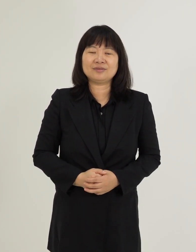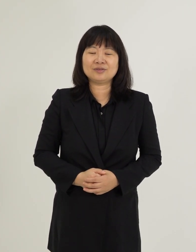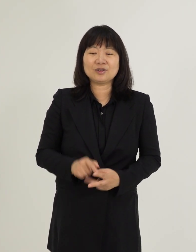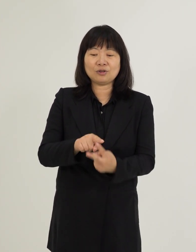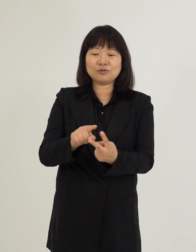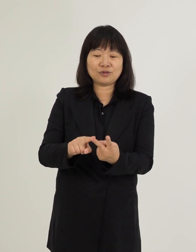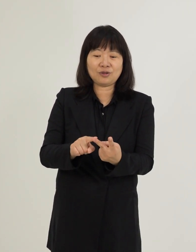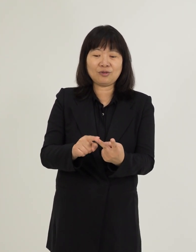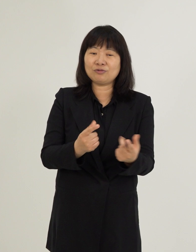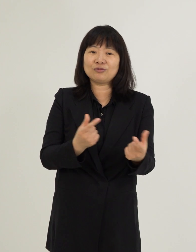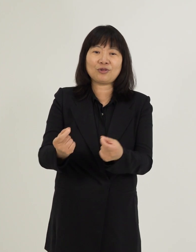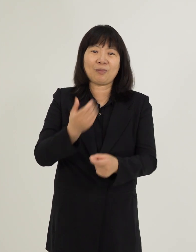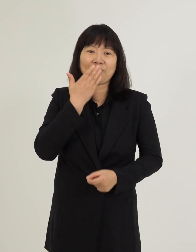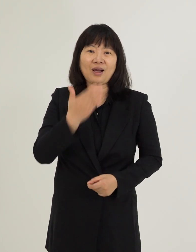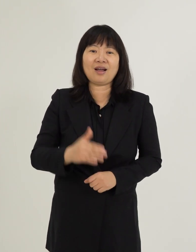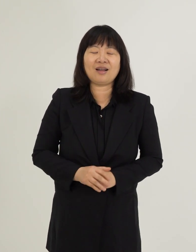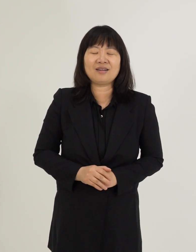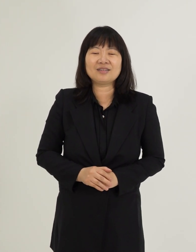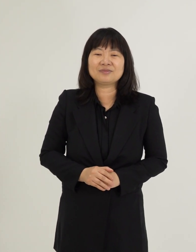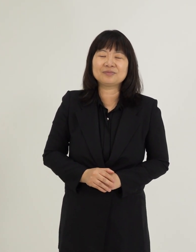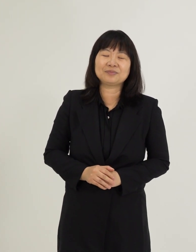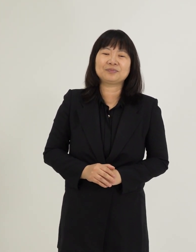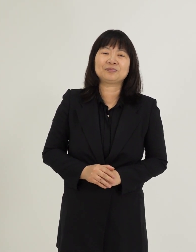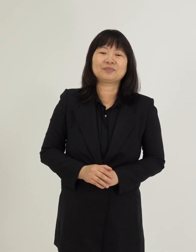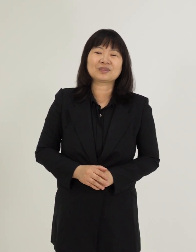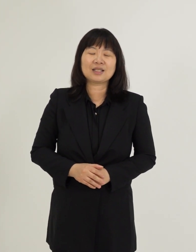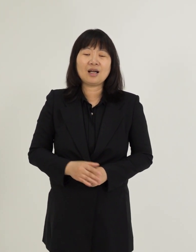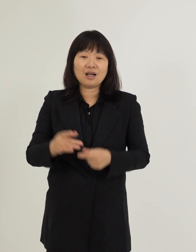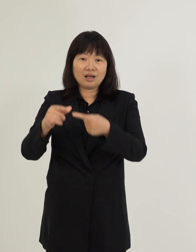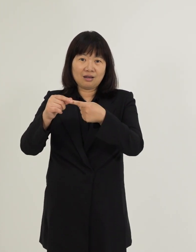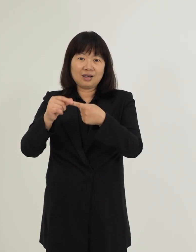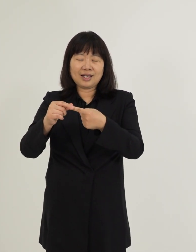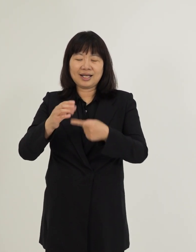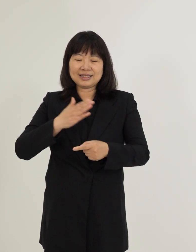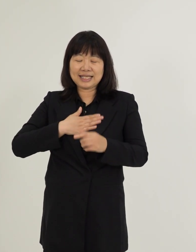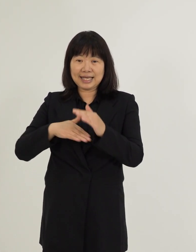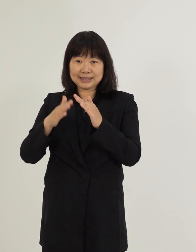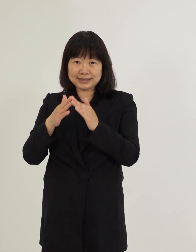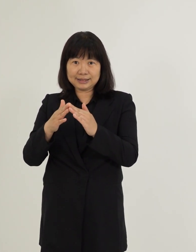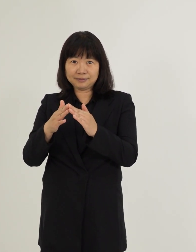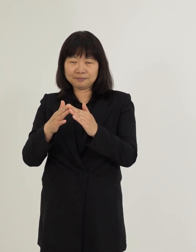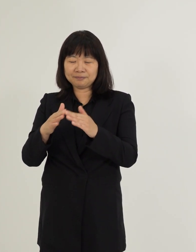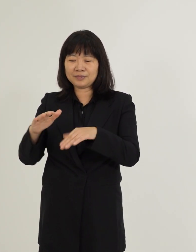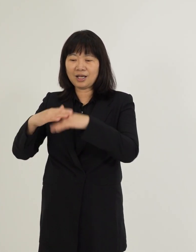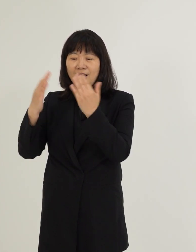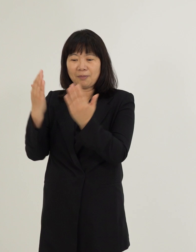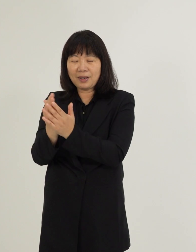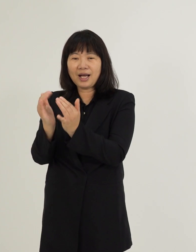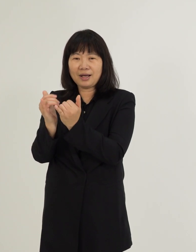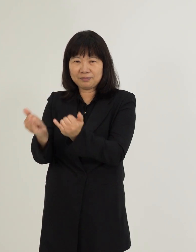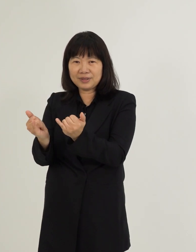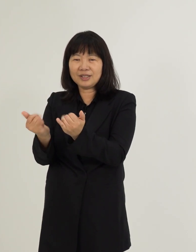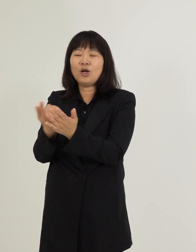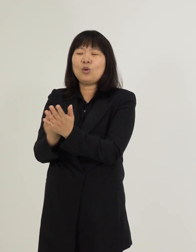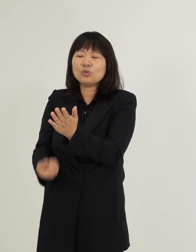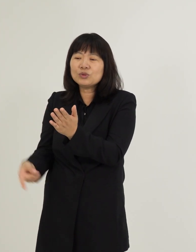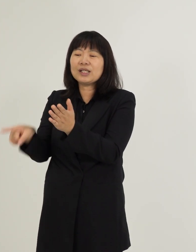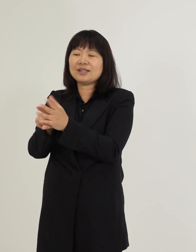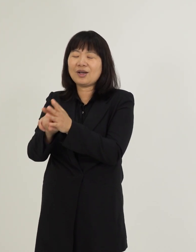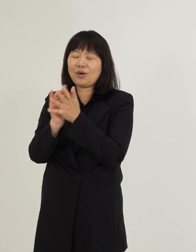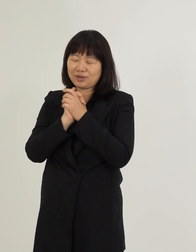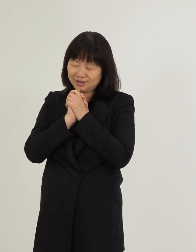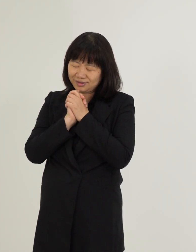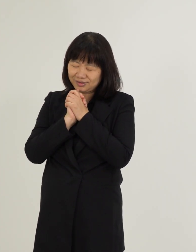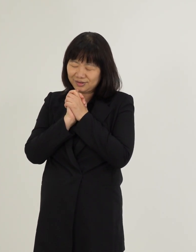가능해요. 첫째는 내 집은 만민을 위하여 기도하는 집이라.